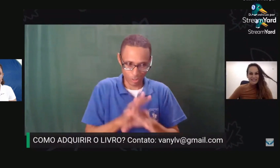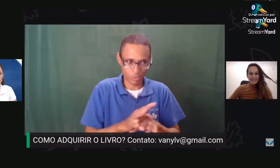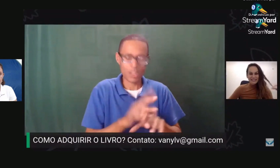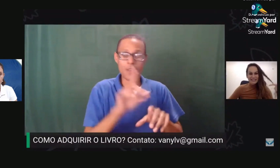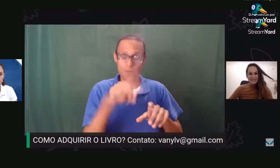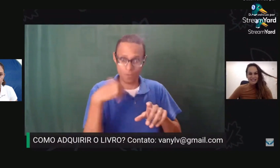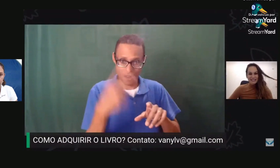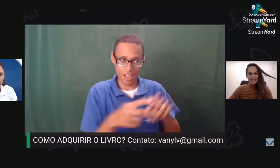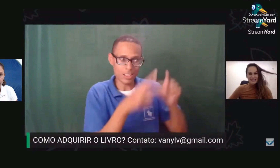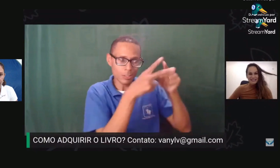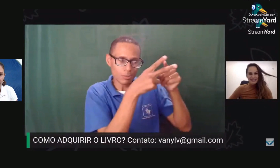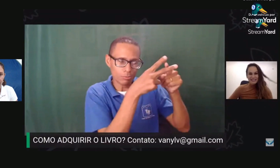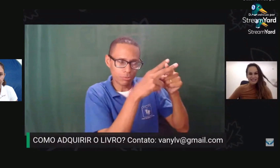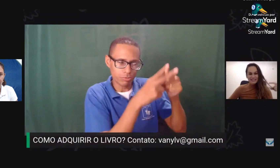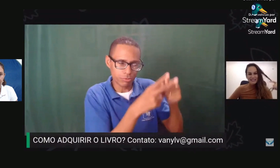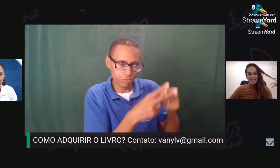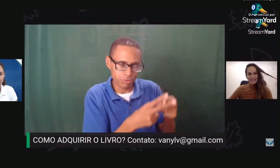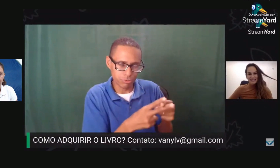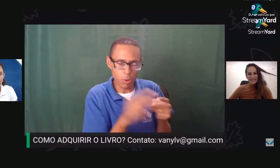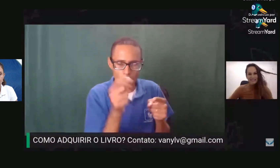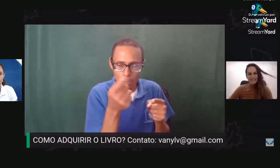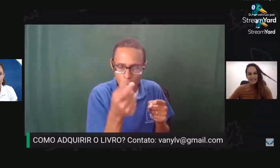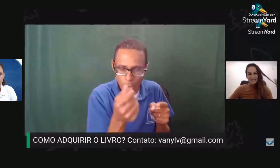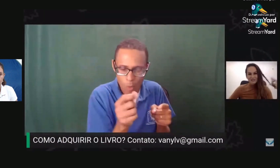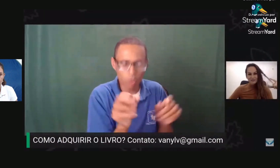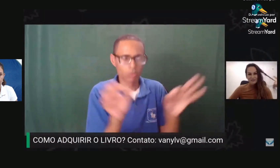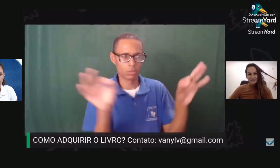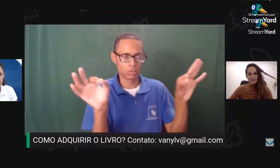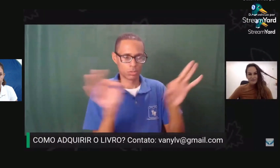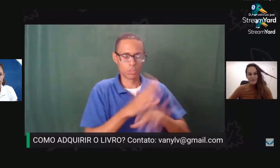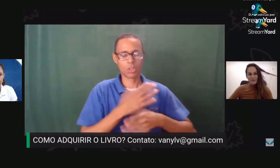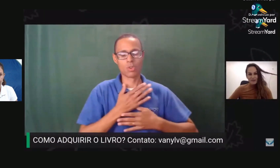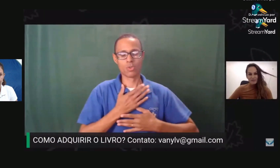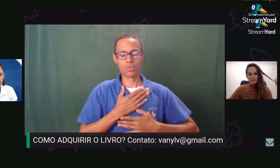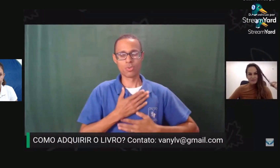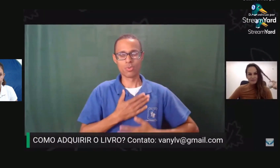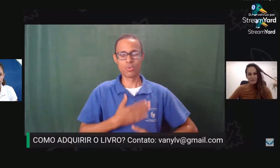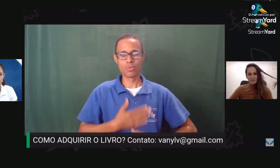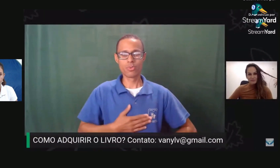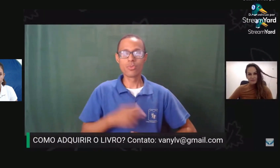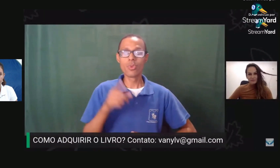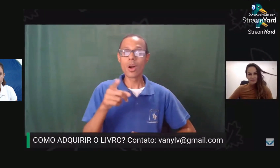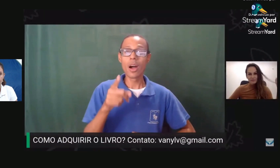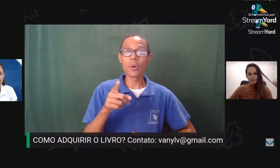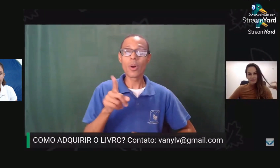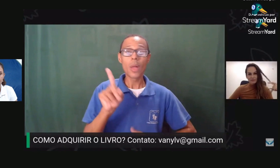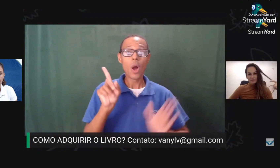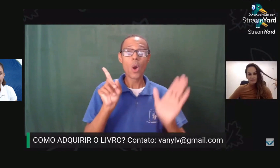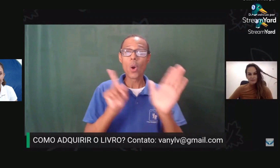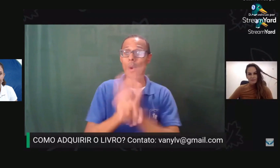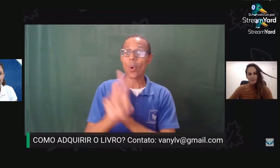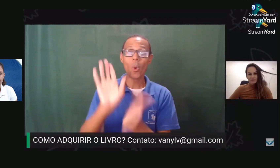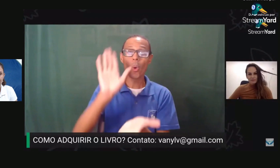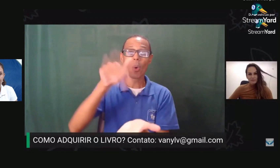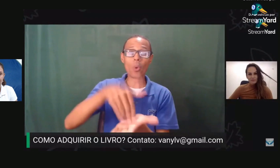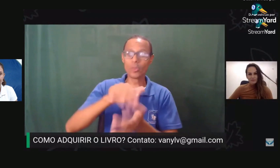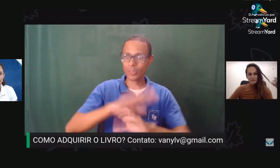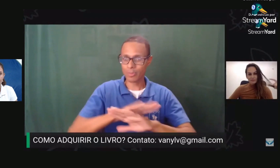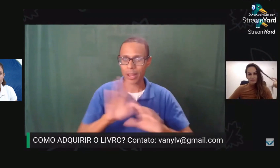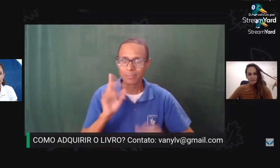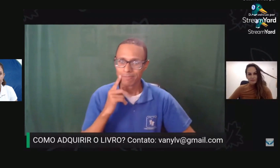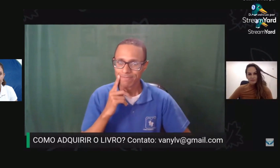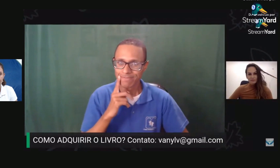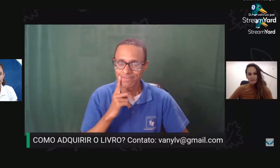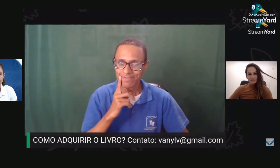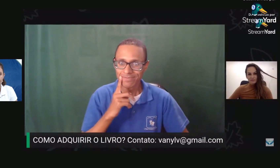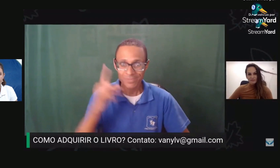já finalizou, né? Fez as correções, ficou calma, tranquila. E